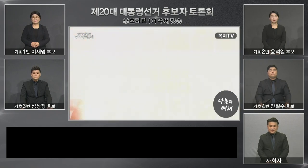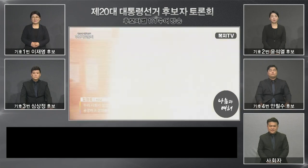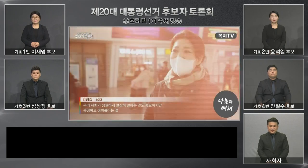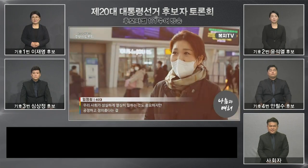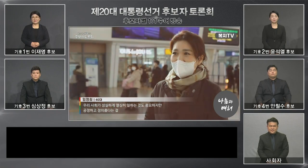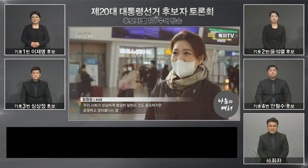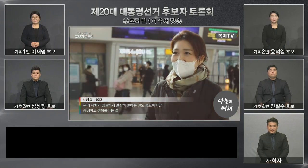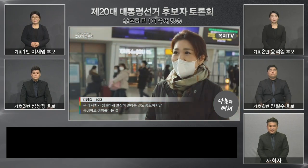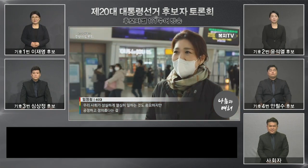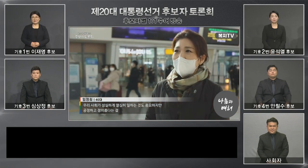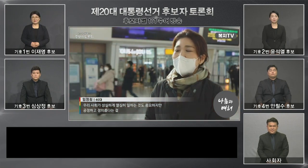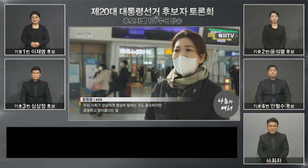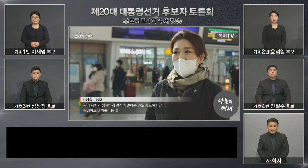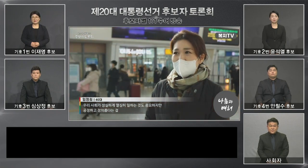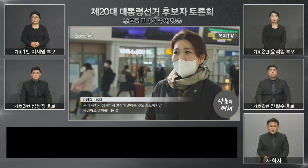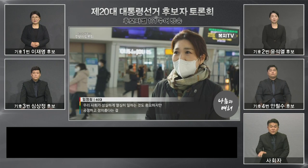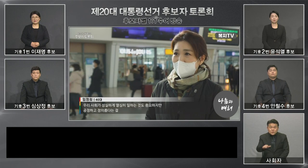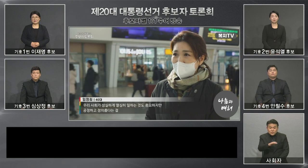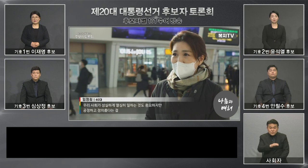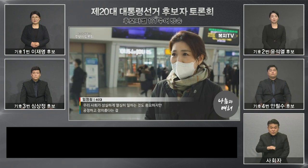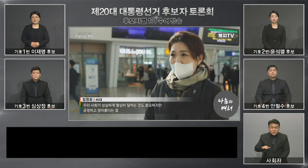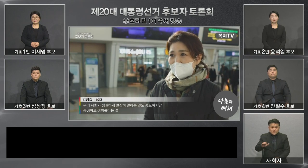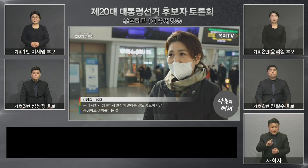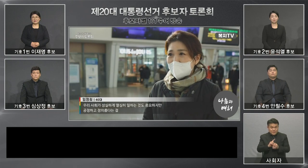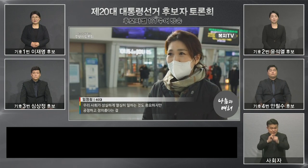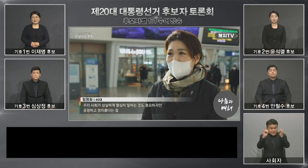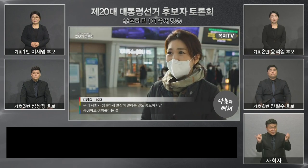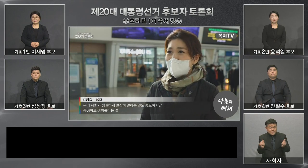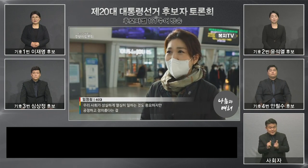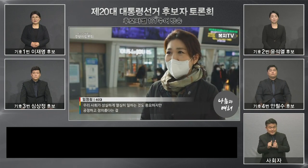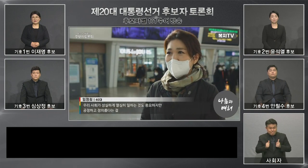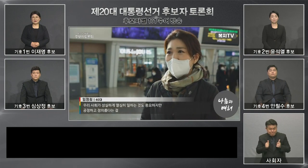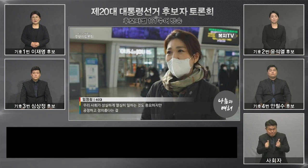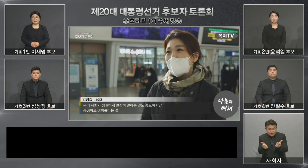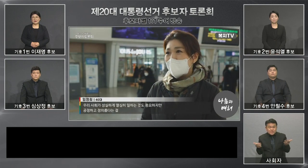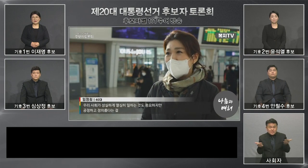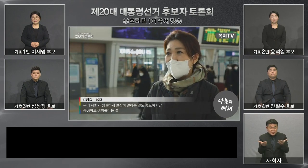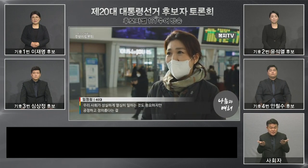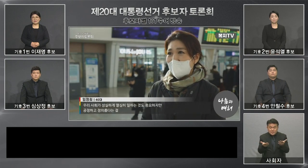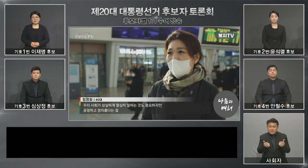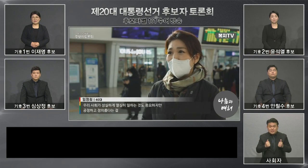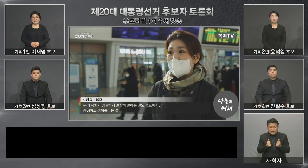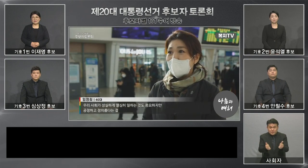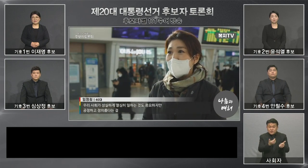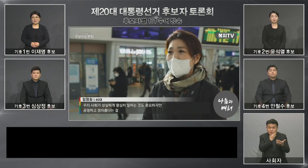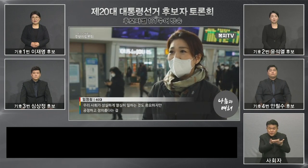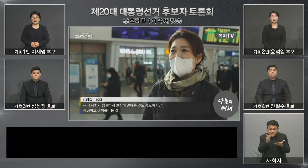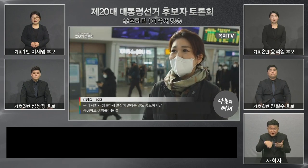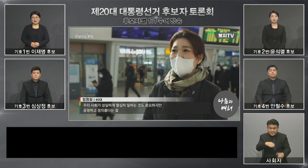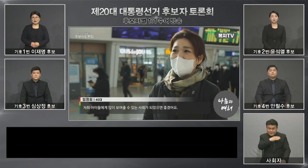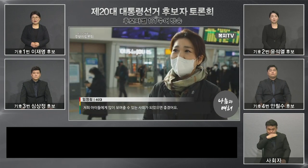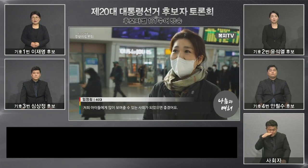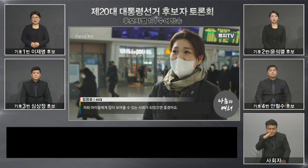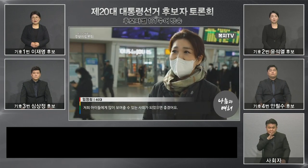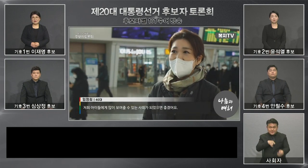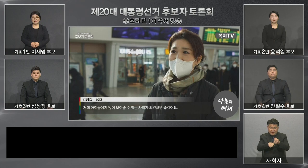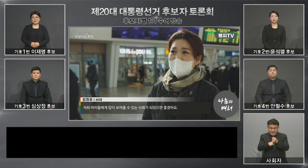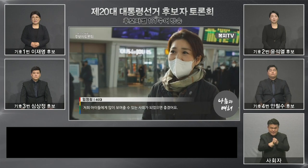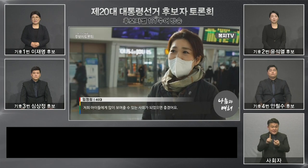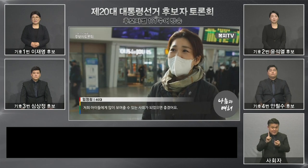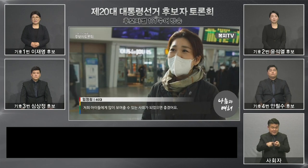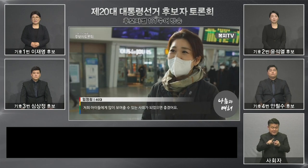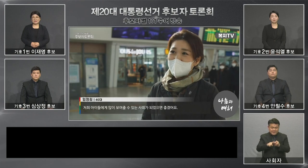이 사회가 성실하게 열심히 일하는 것도 중요하지만 공정하고 정의롭다는 걸 저희